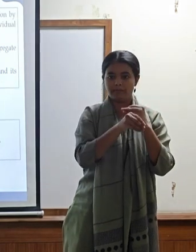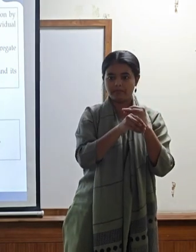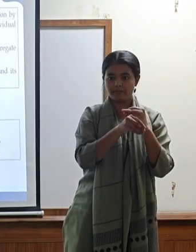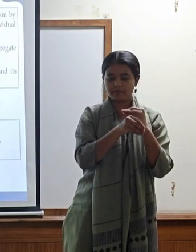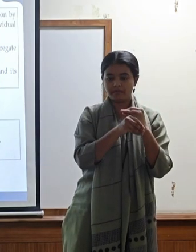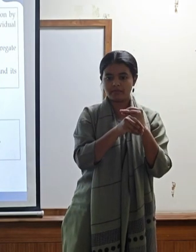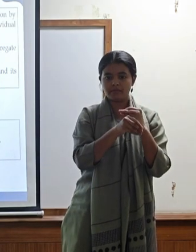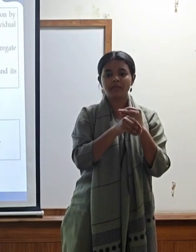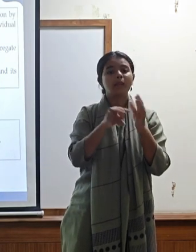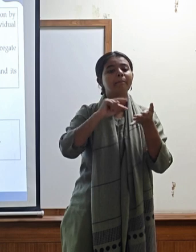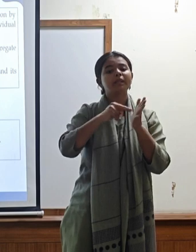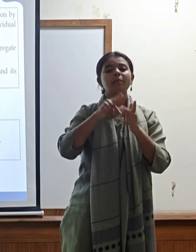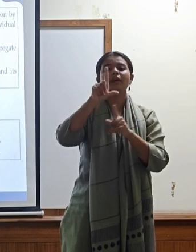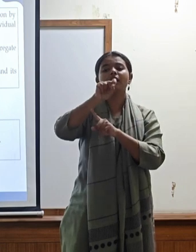100% गवर्नमेंट सिक्योरिटी।